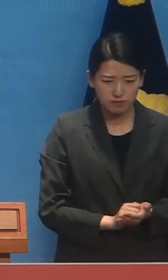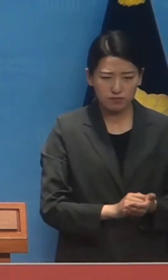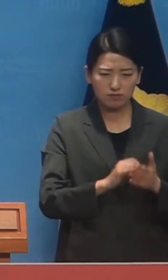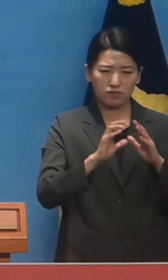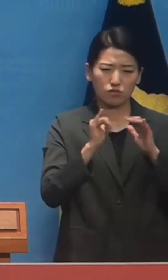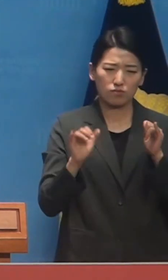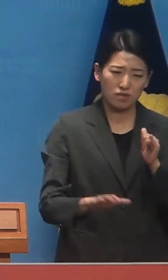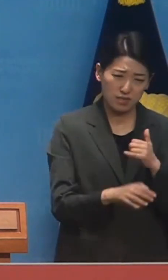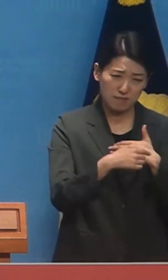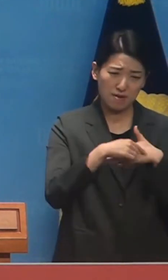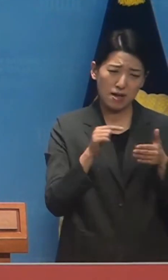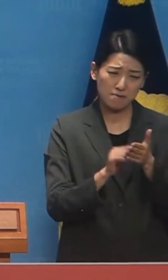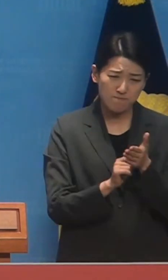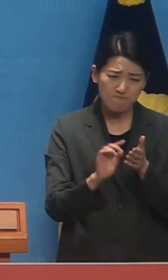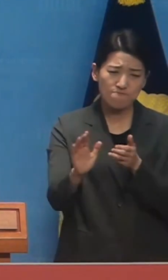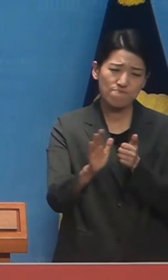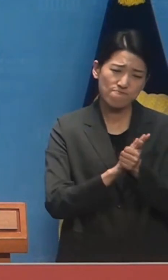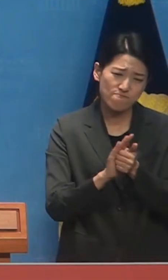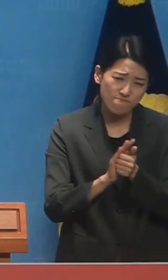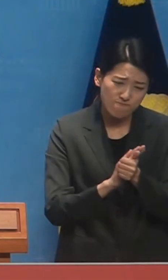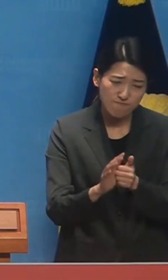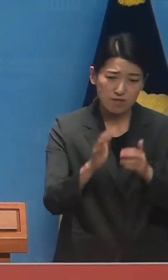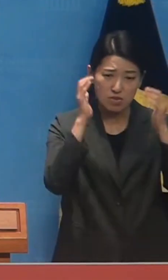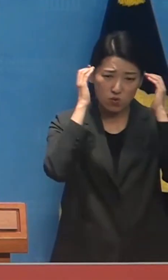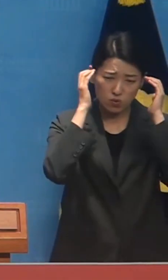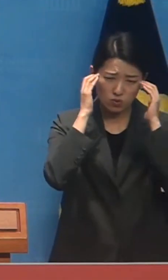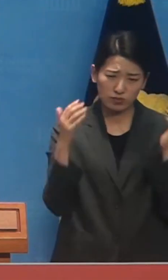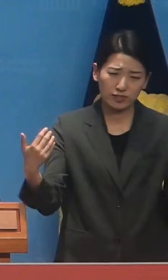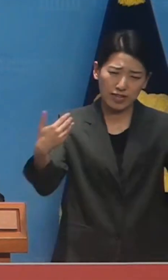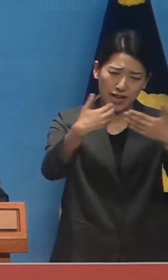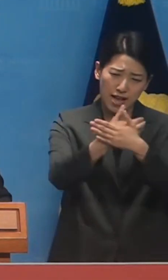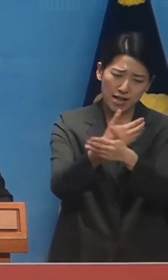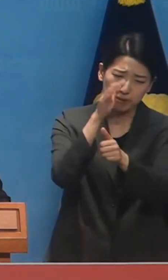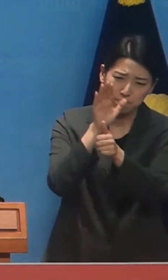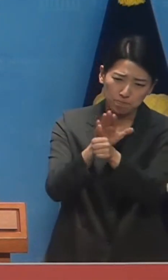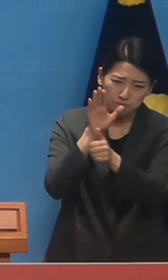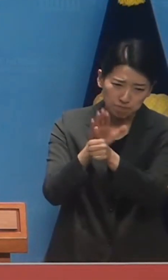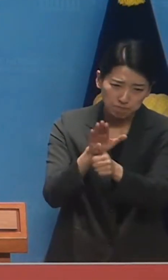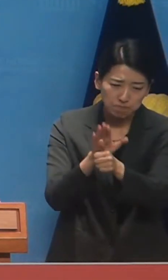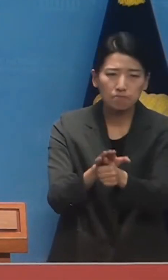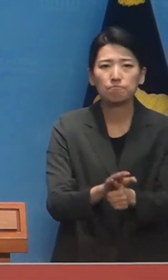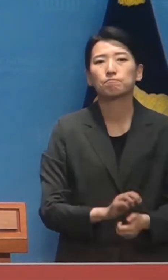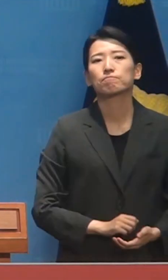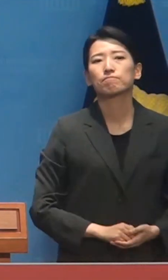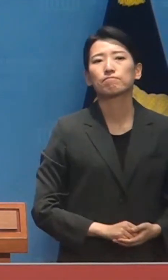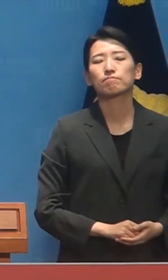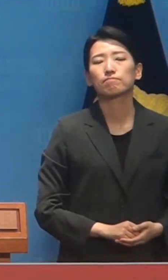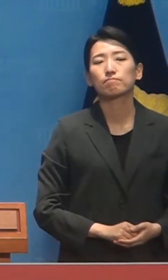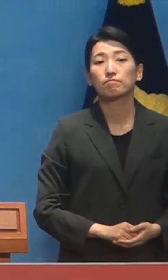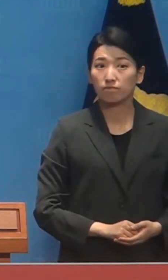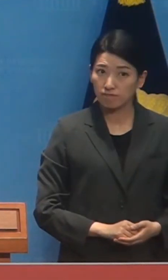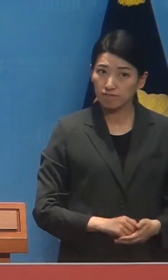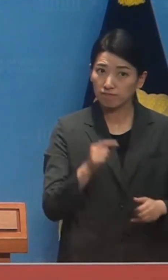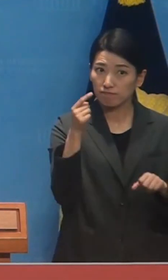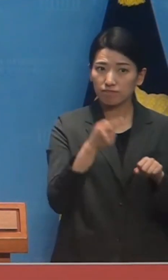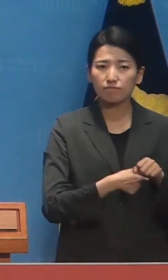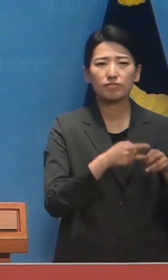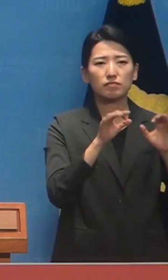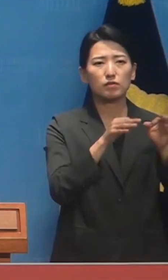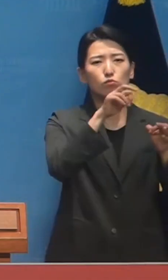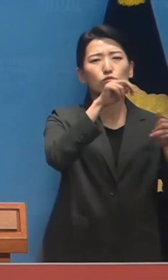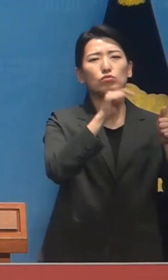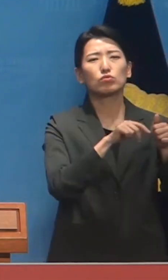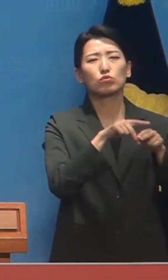닦아주고 고통받는 자들의 고통을 끌어안아주고 그가 대통령 후보로 되면서